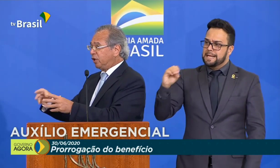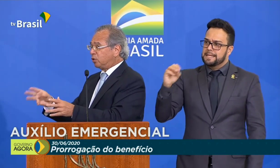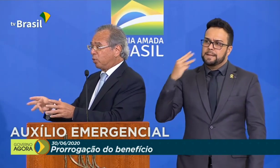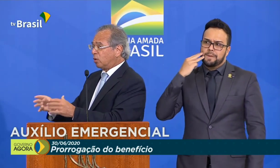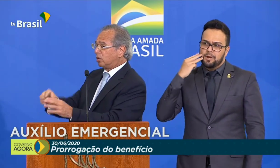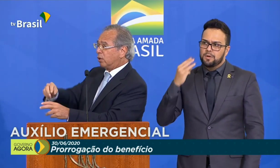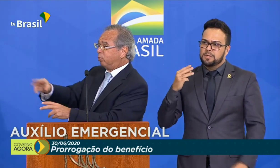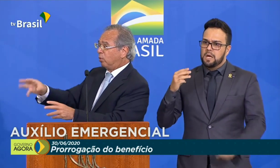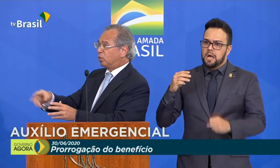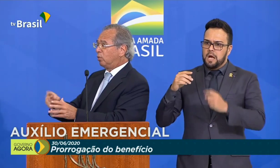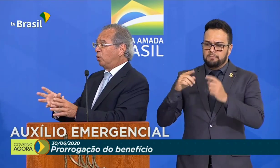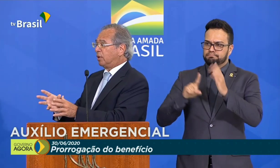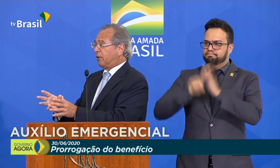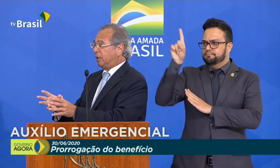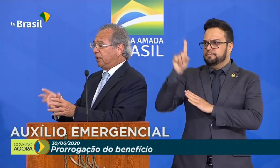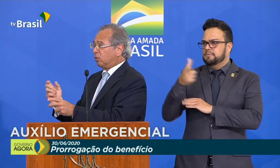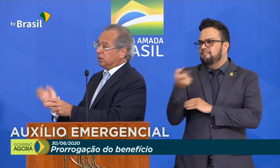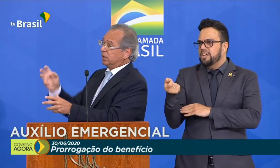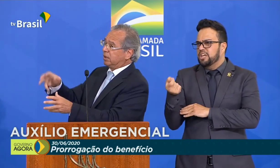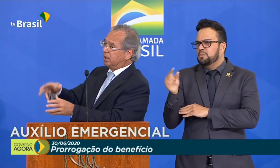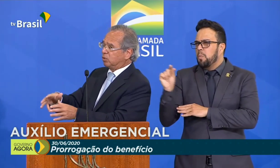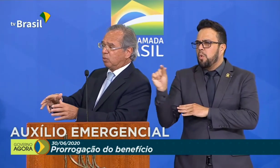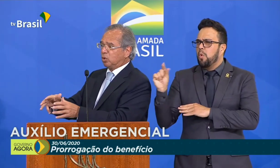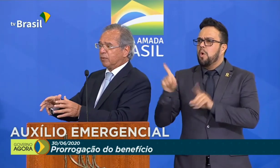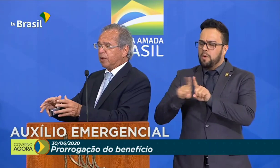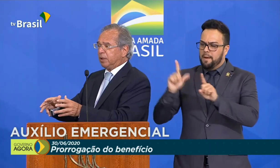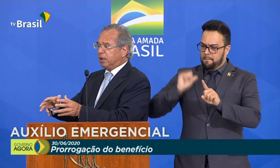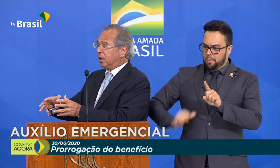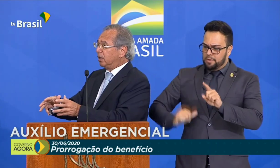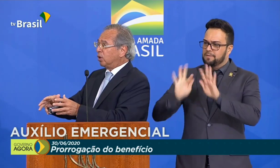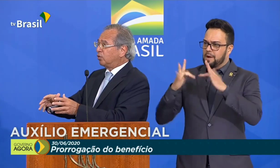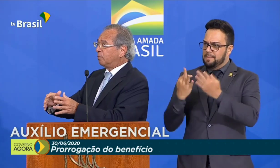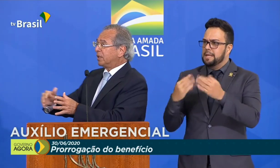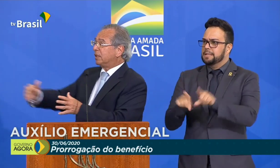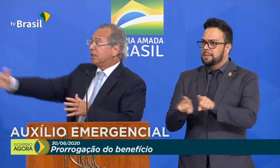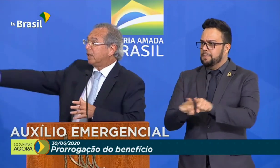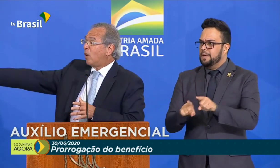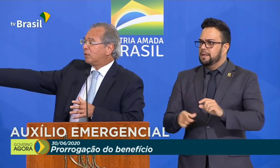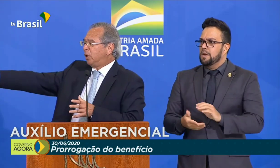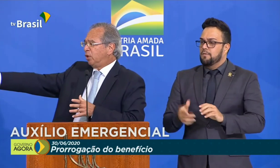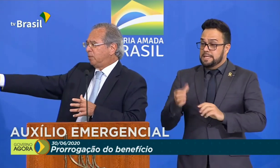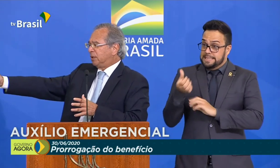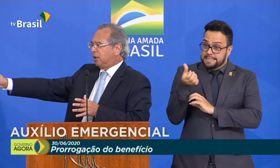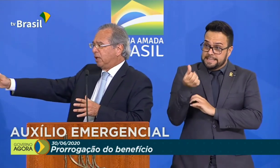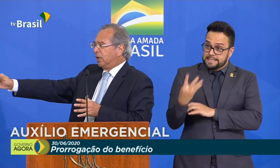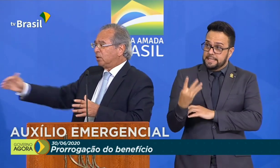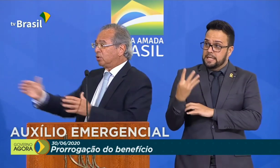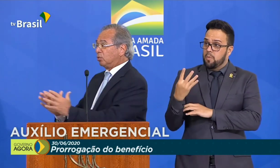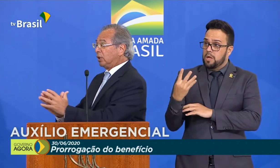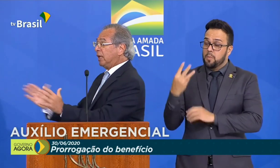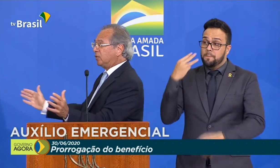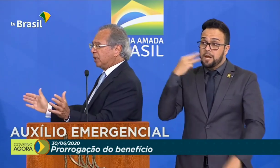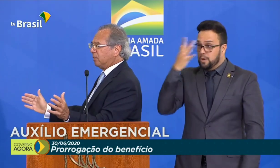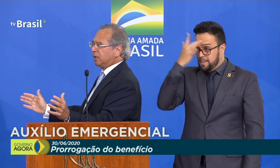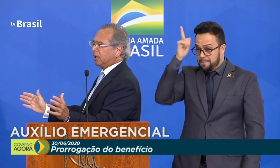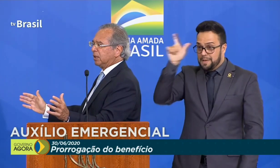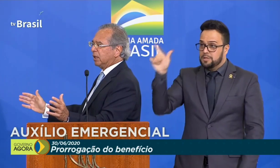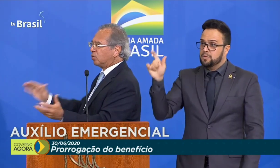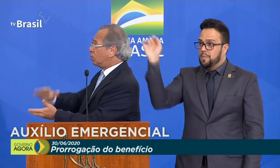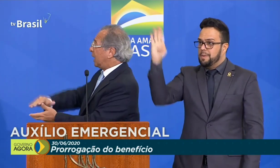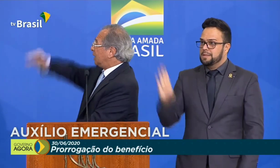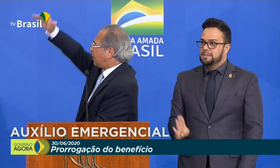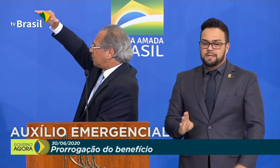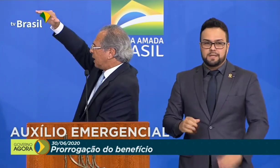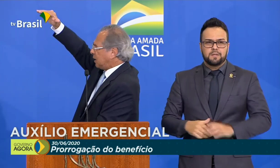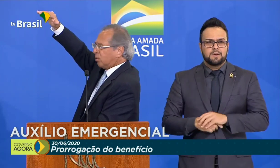de 20 e poucos, que era o público do Bolsa Família. Quando estendemos ao Bolsa Família, nós fomos para 64 milhões de brasileiros. Então são 3 vezes mais